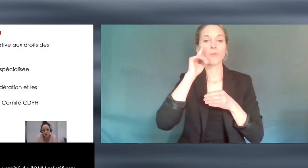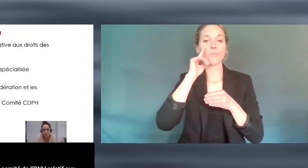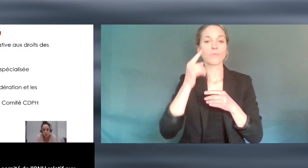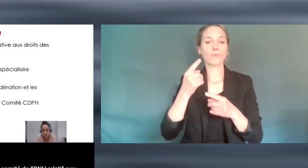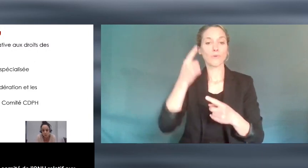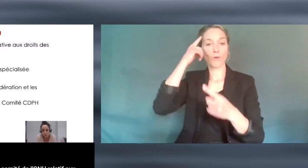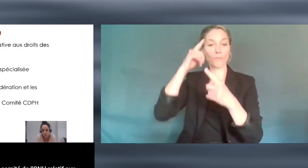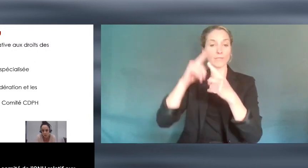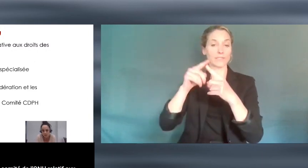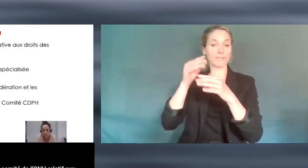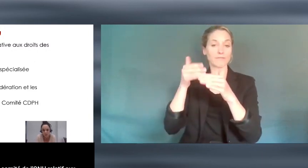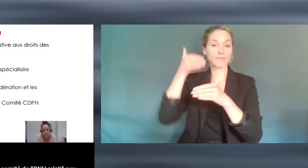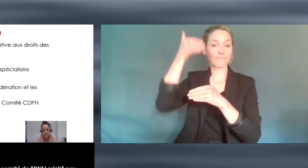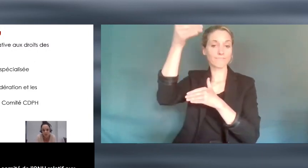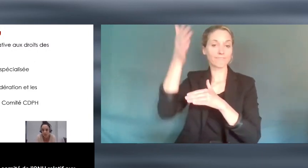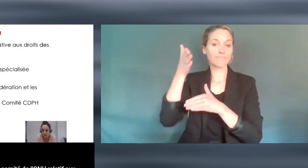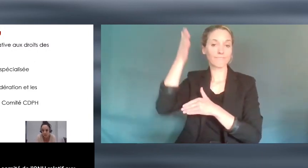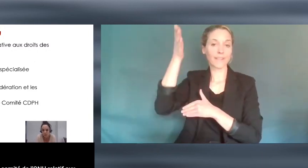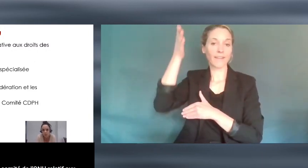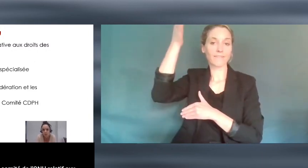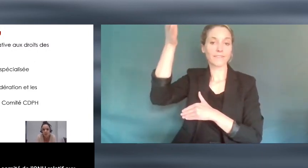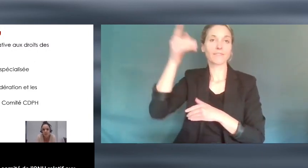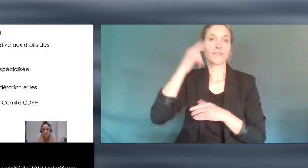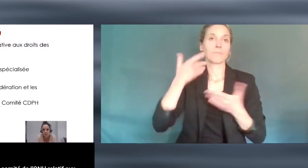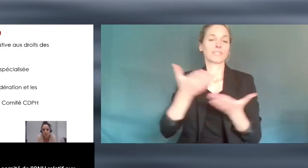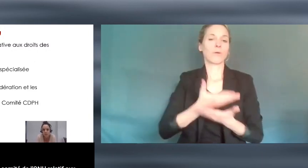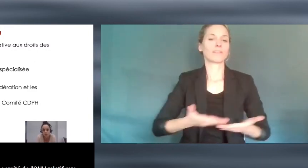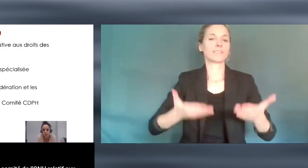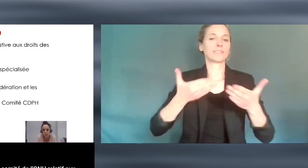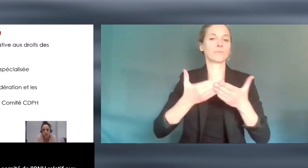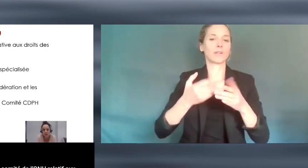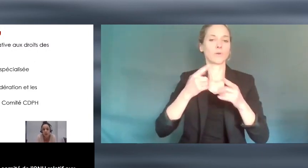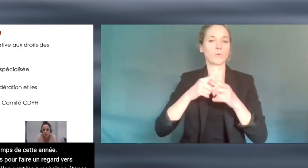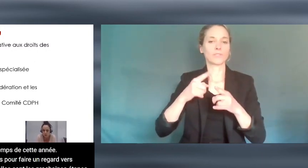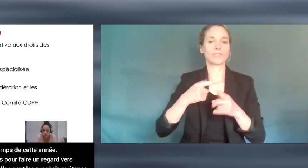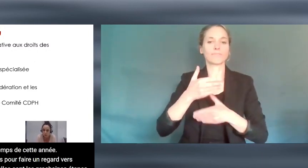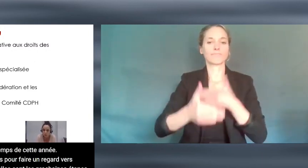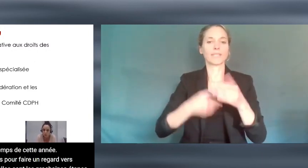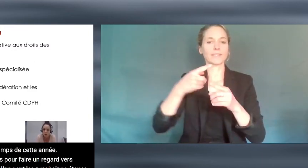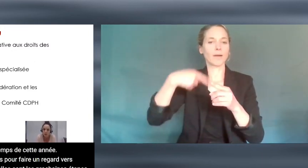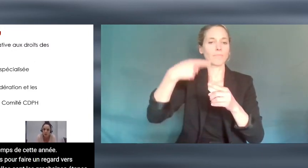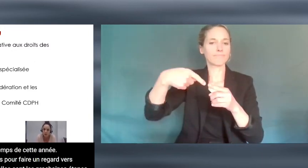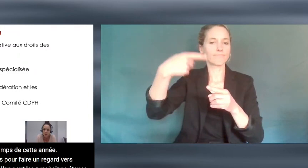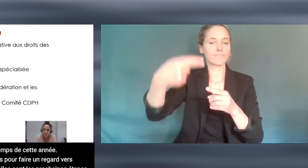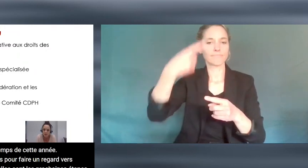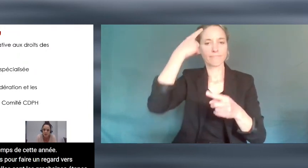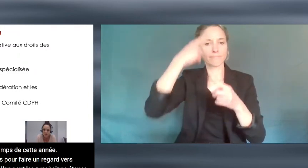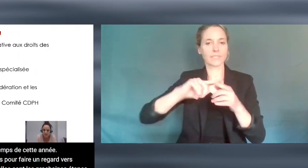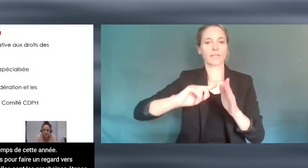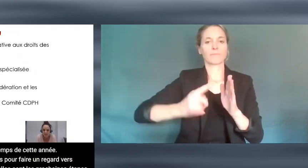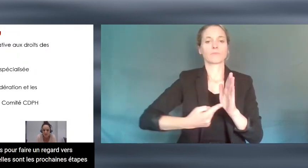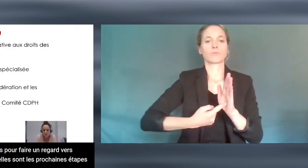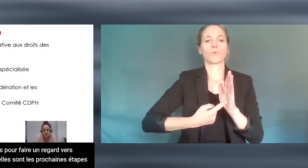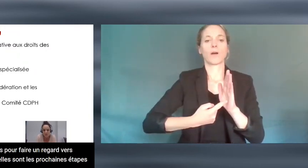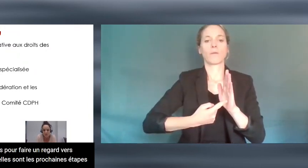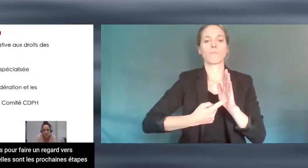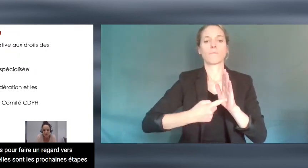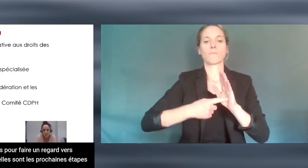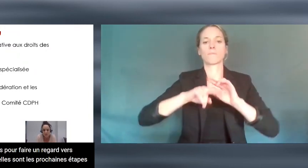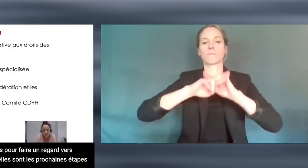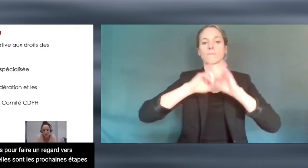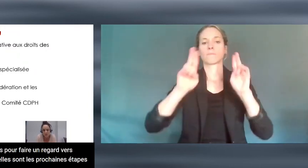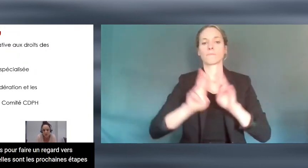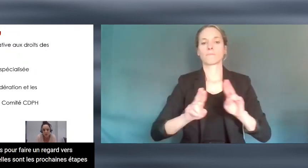voir où en sommes-nous et qu'est-ce que ça signifie, quelles sont les prochaines étapes dans ce domaine au niveau du droit. Je suis